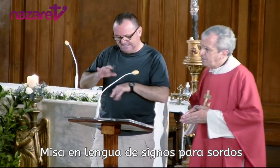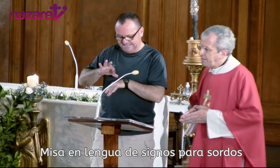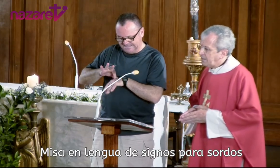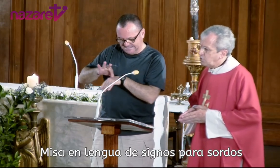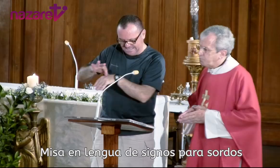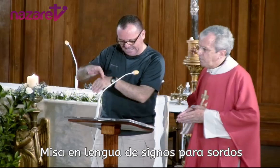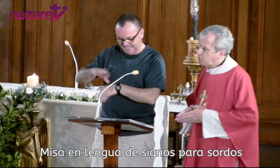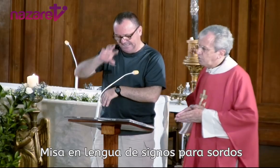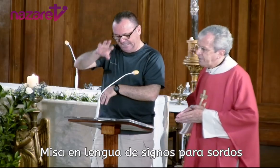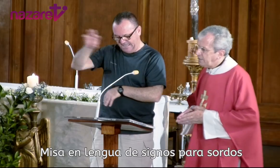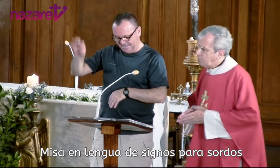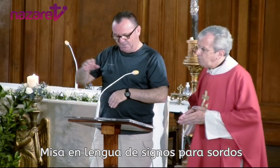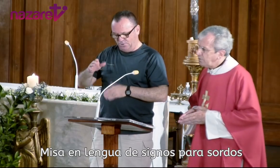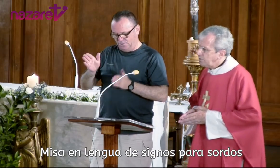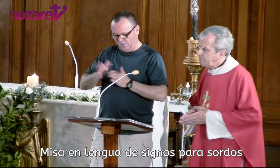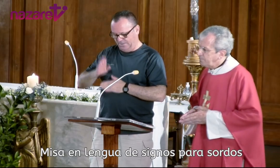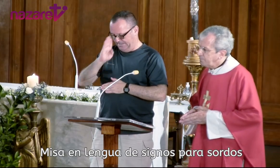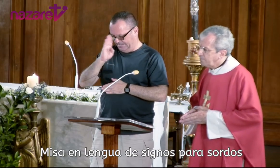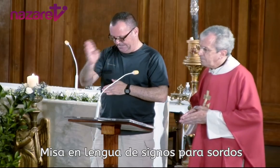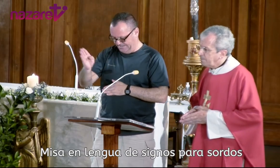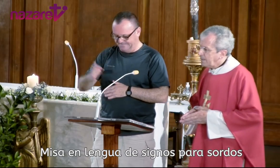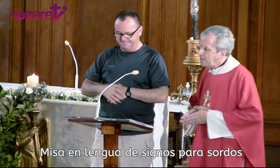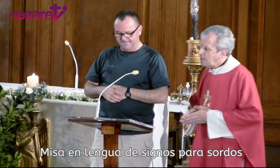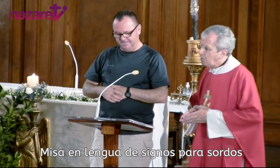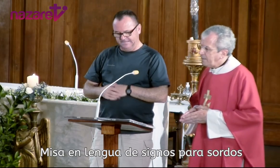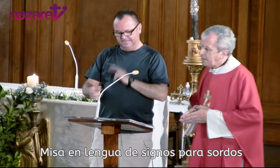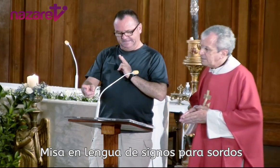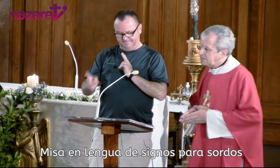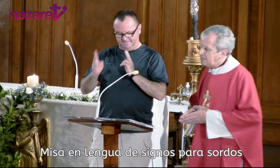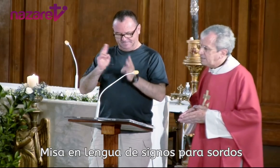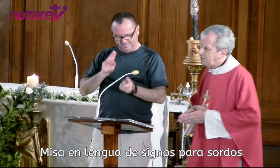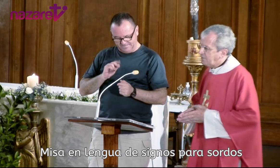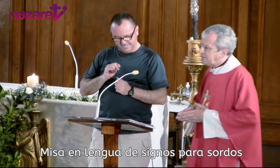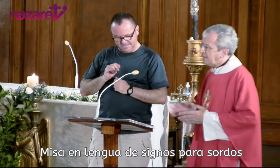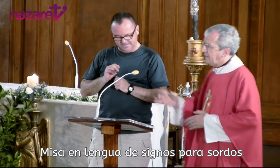riges los pueblos con rectitud y gobiernas las naciones de la tierra.